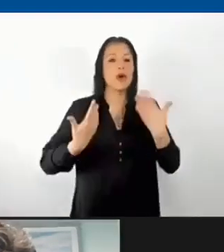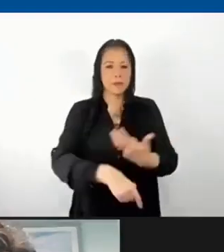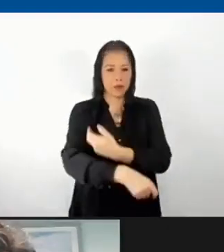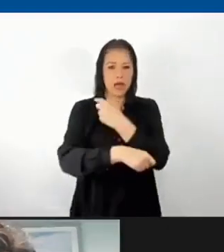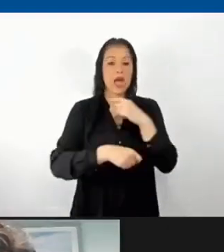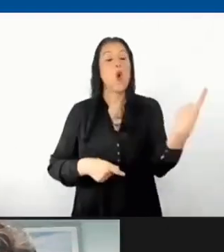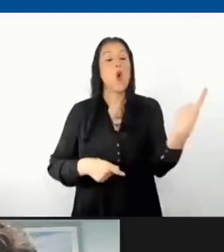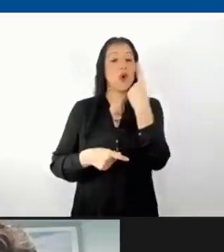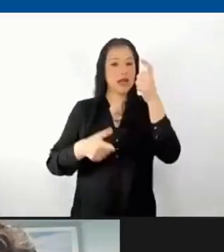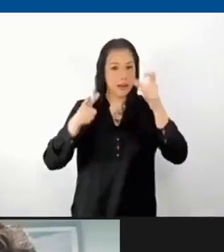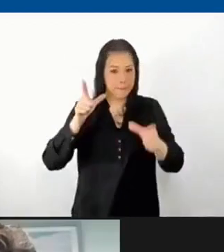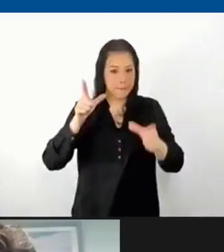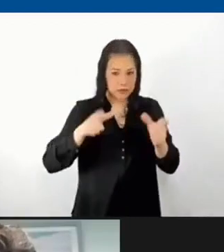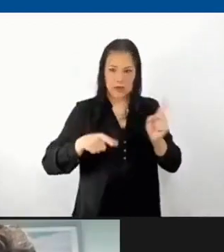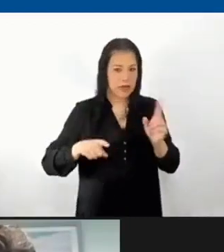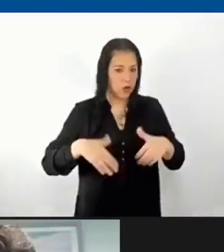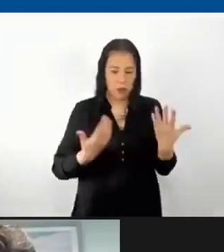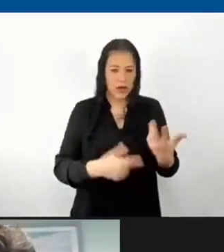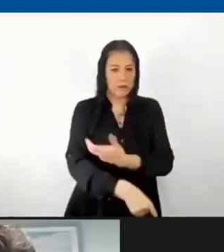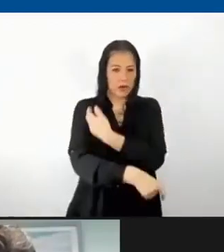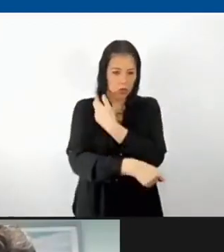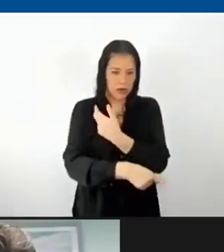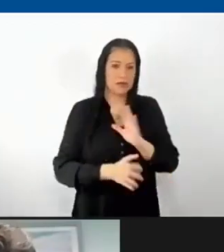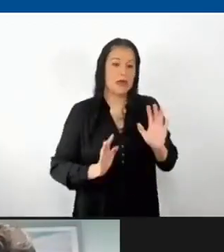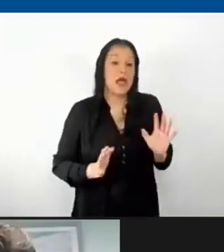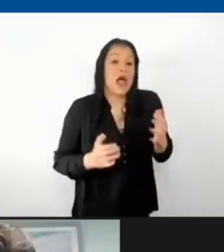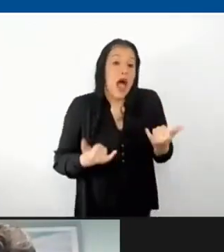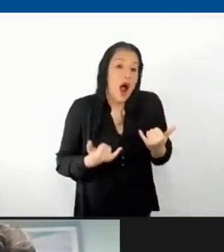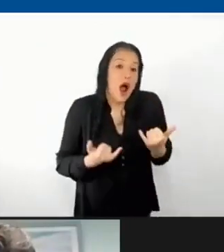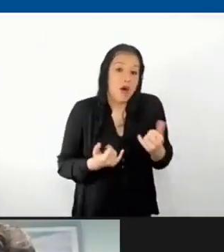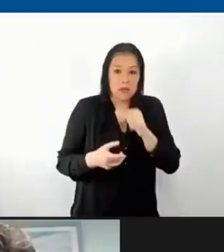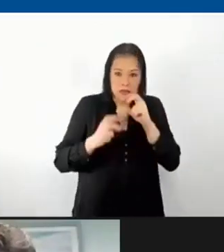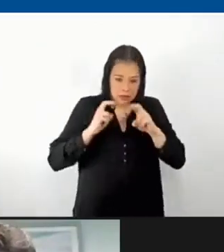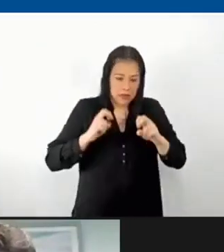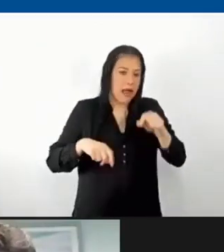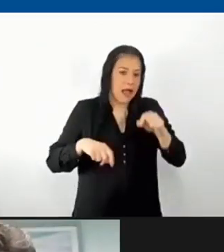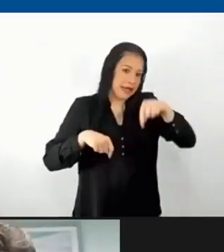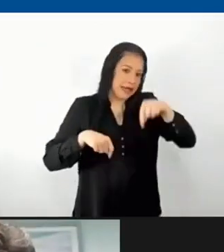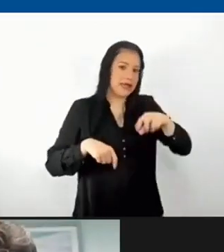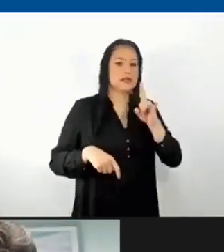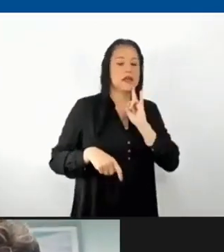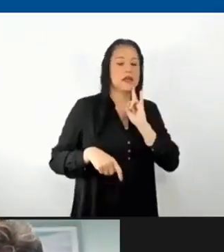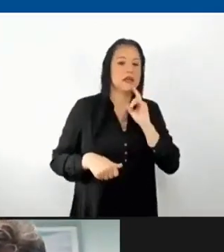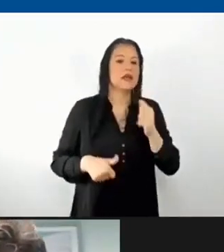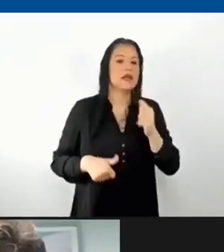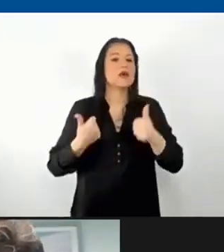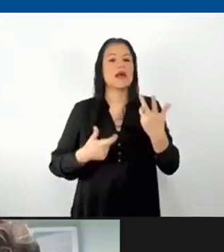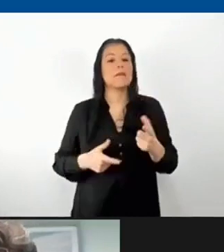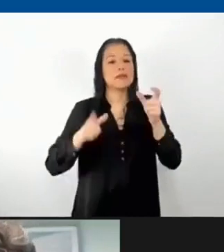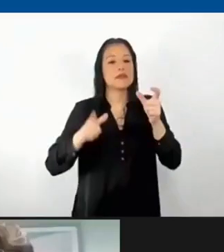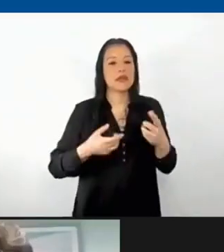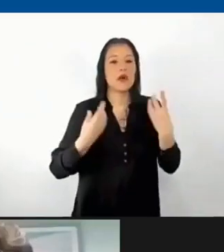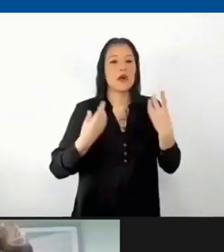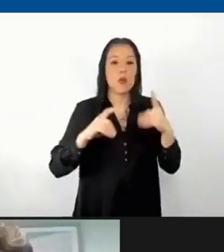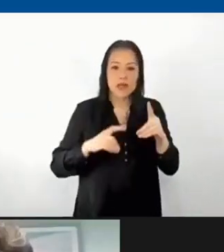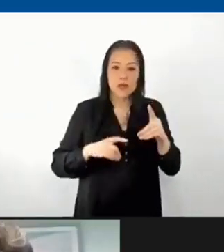personas que no deben aplicarse la vacuna, por lo menos eso es lo que se dice aquí en Estados Unidos, son aquellas que cuando se pusieron una